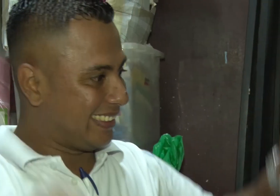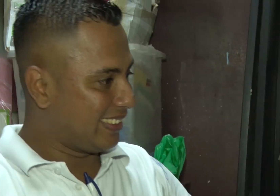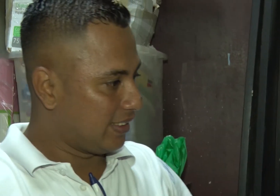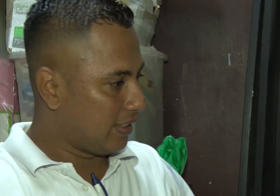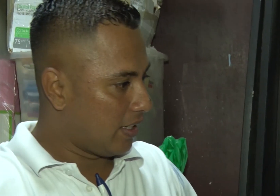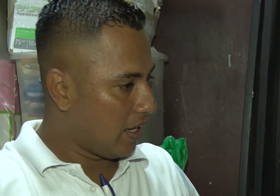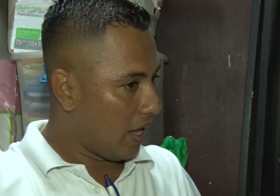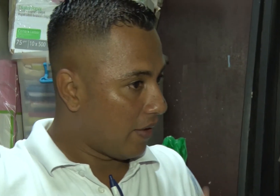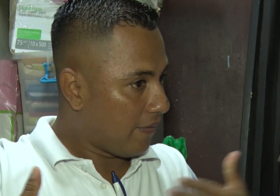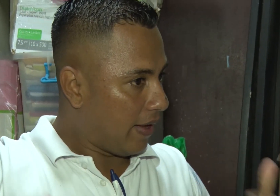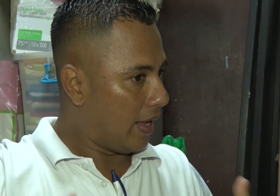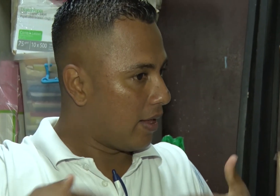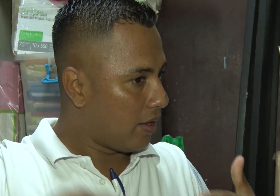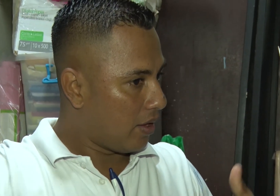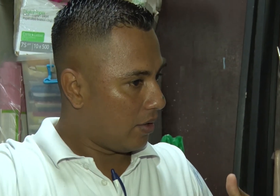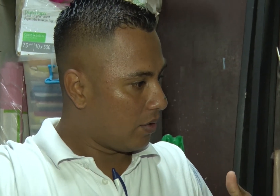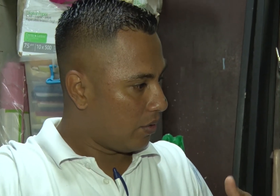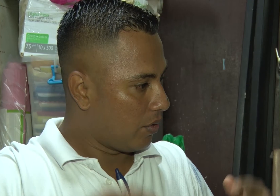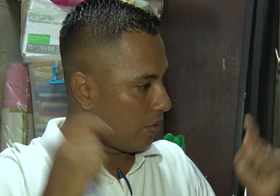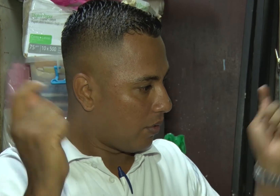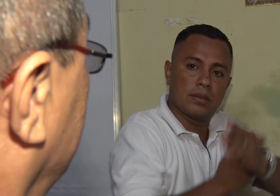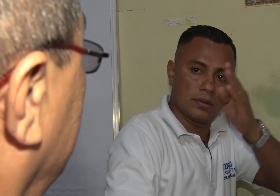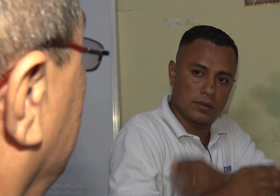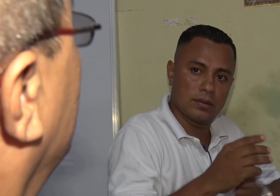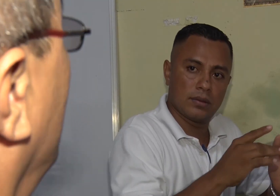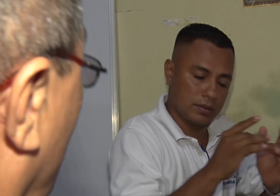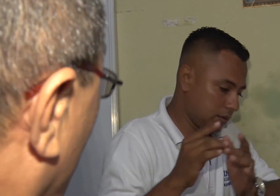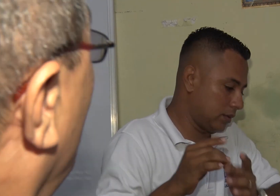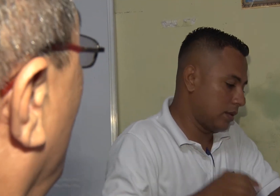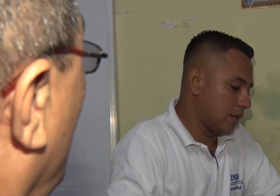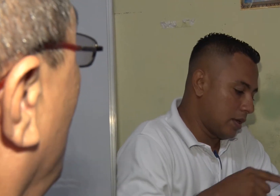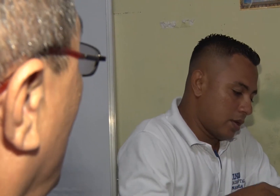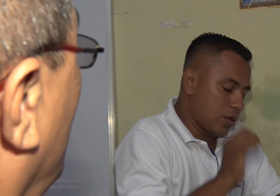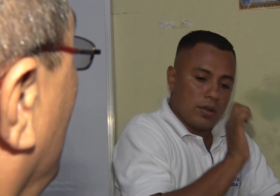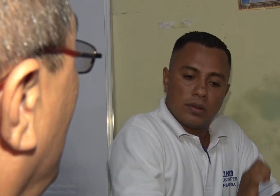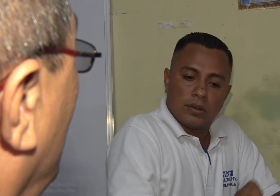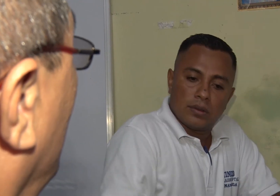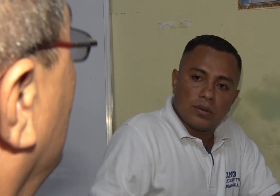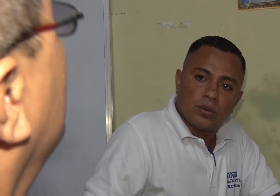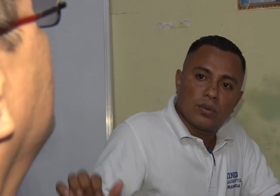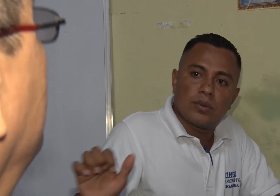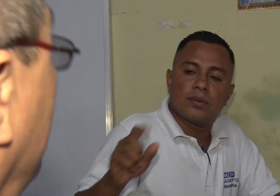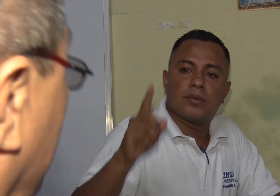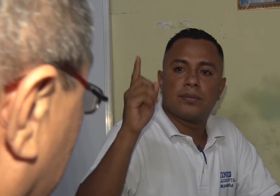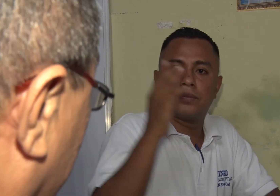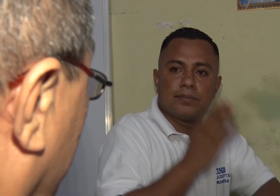Él es Harlan Rodríguez, de 34 años de edad. Tiene discapacidad auditiva. Trabaja como asesor pedagógico